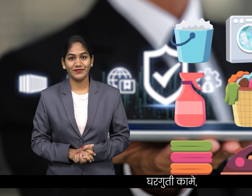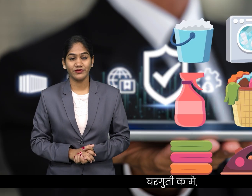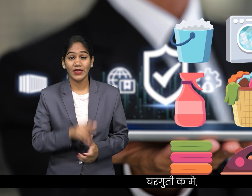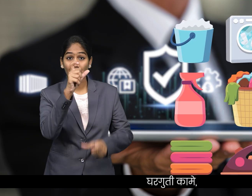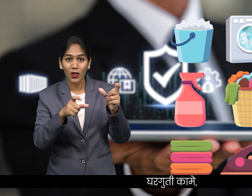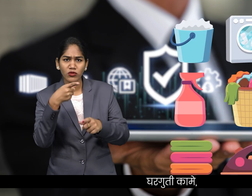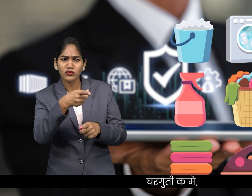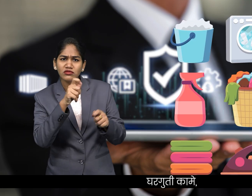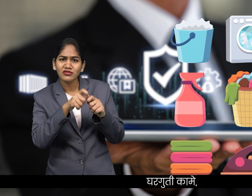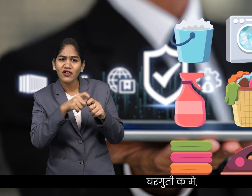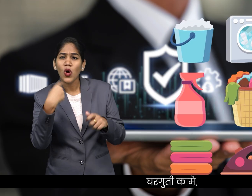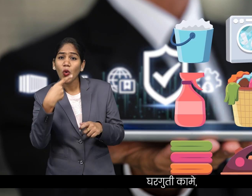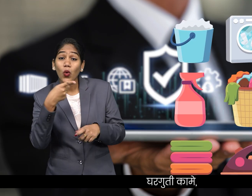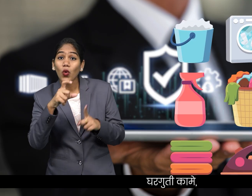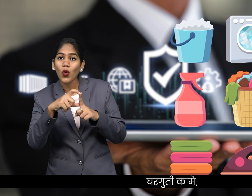घरगुती कामे,